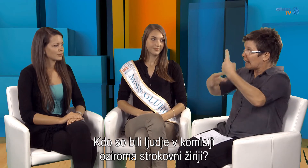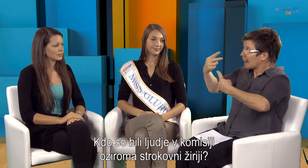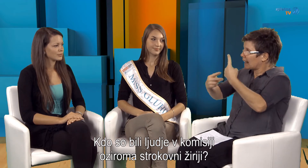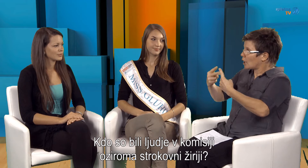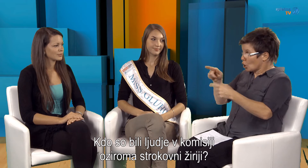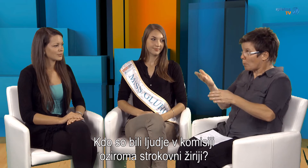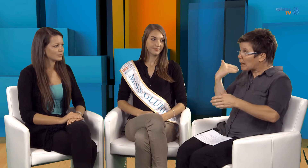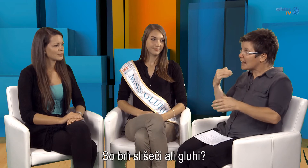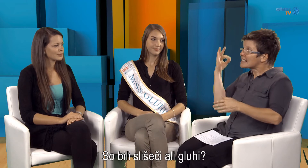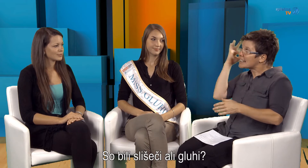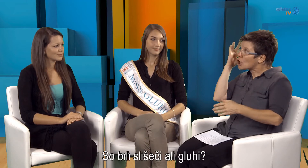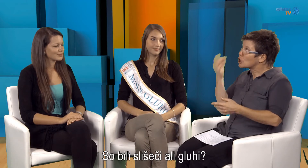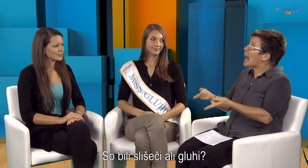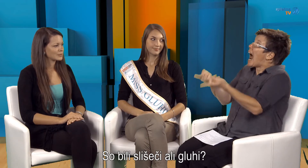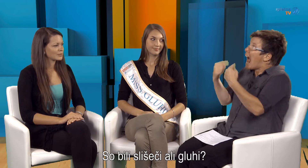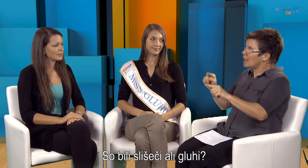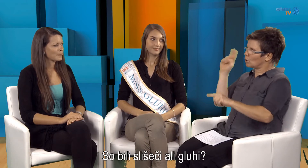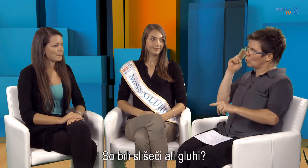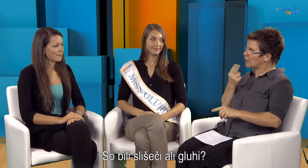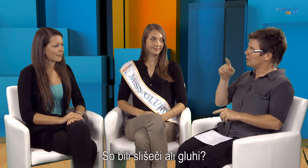raj zapili sišazi ali uši.